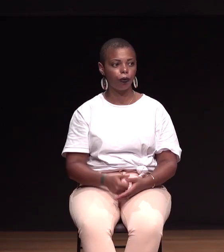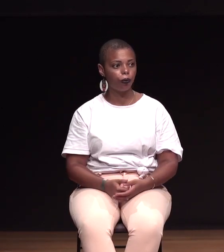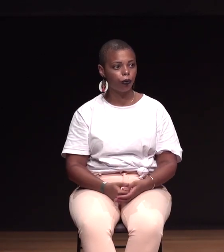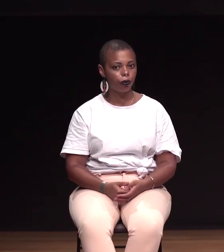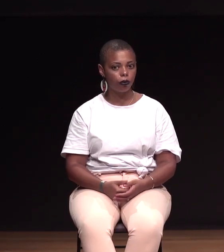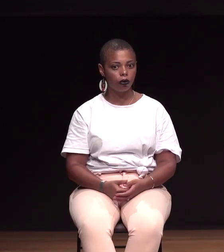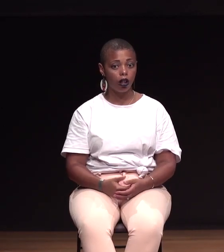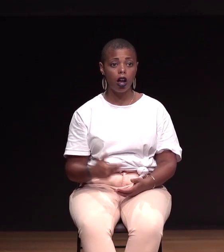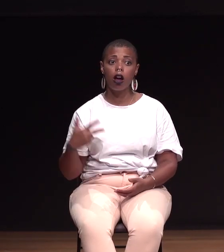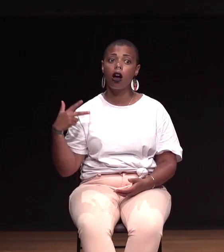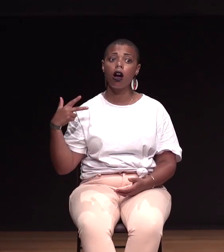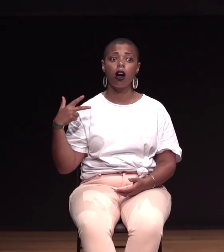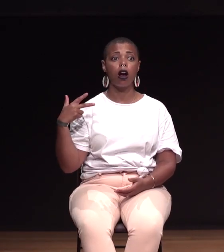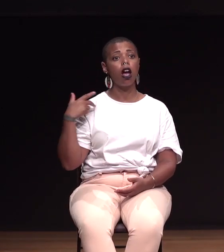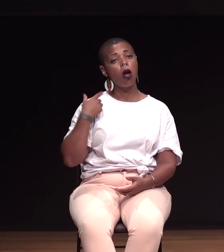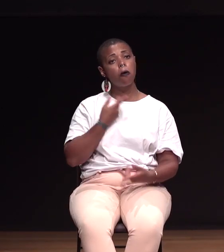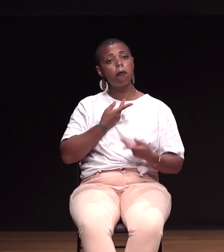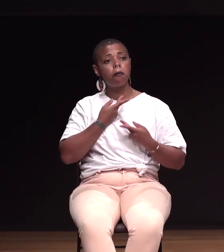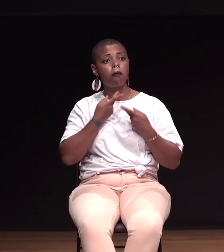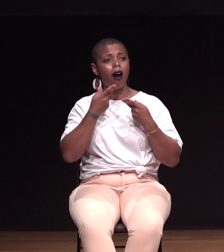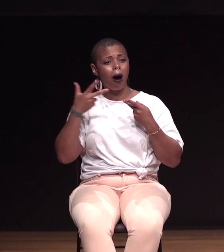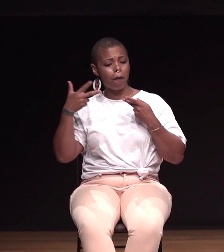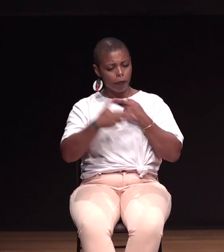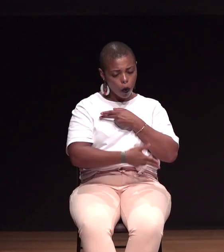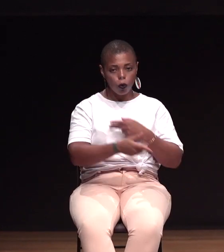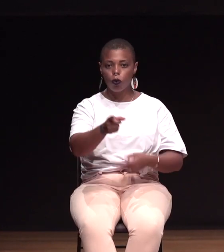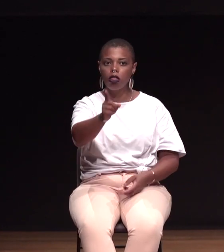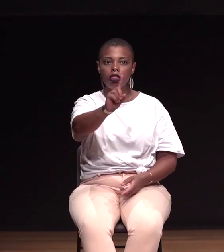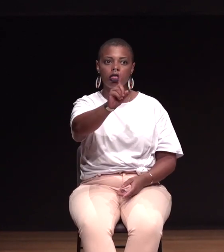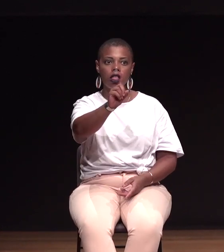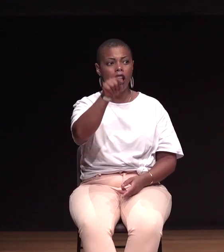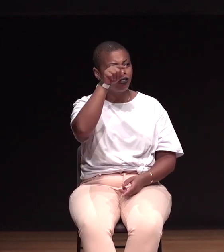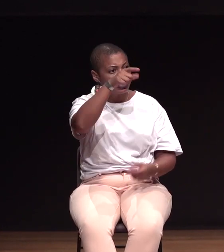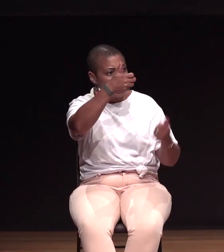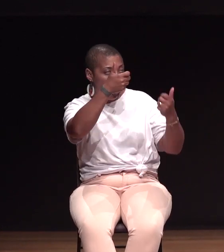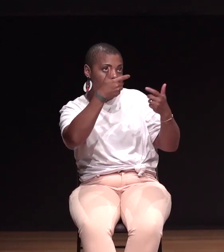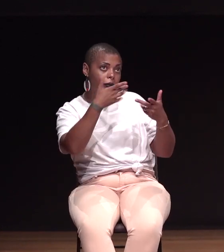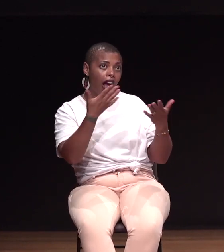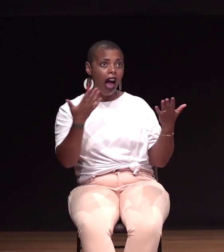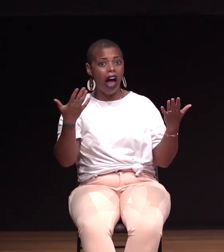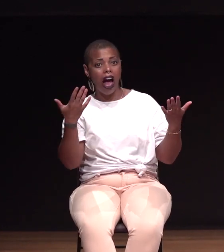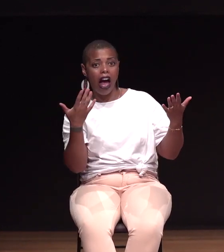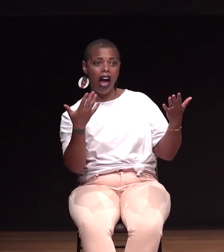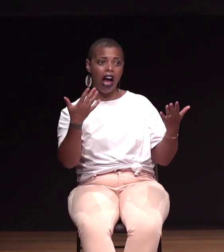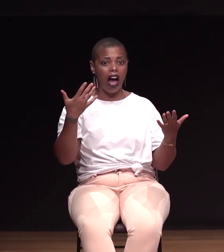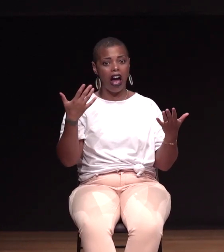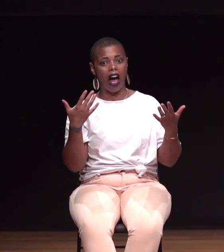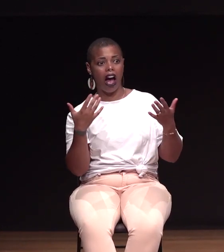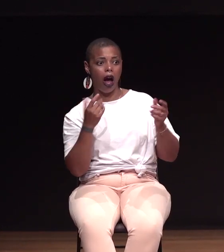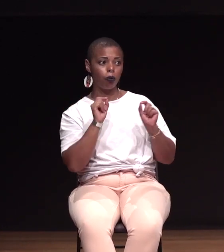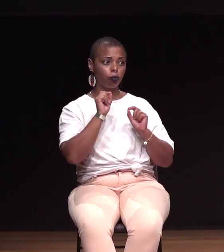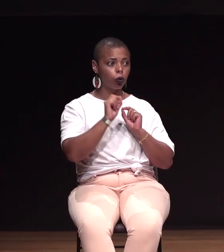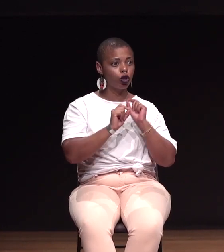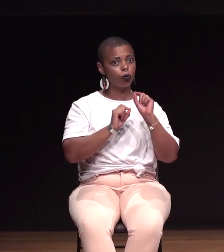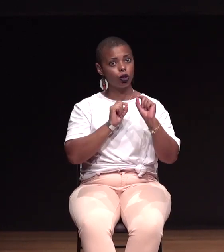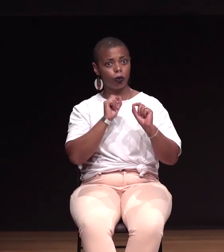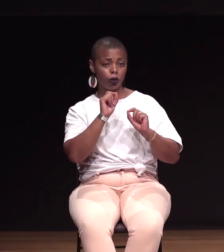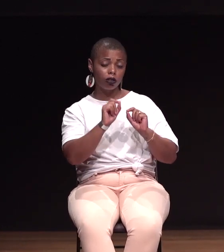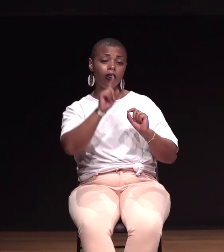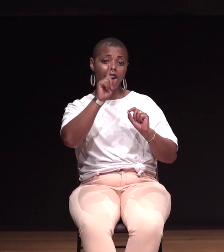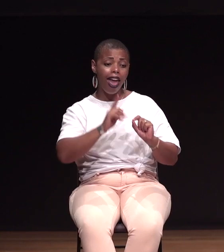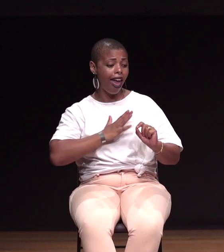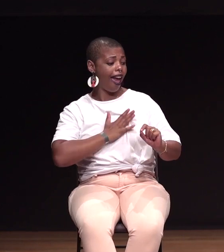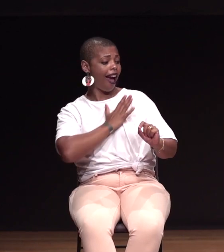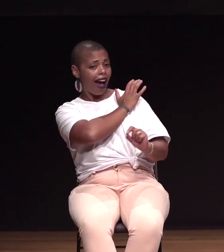Eu não serei interrompida para ouvir uma justificativa qualquer para a discriminação racial que eu sofri